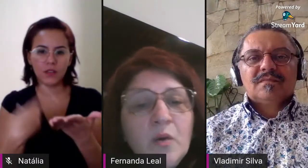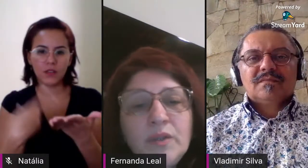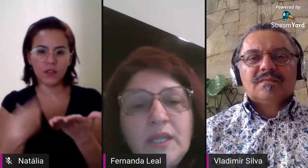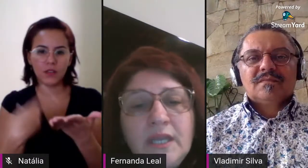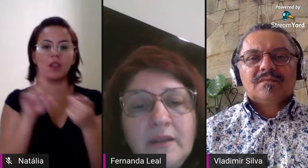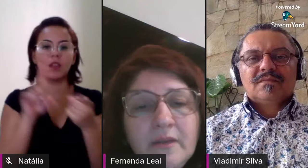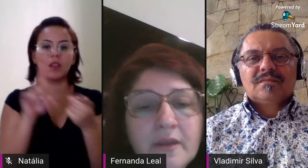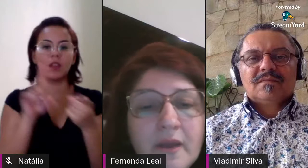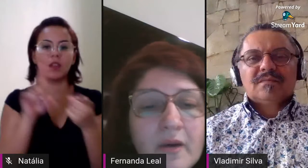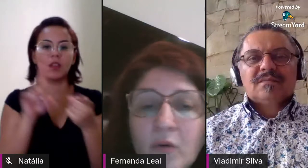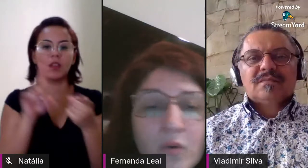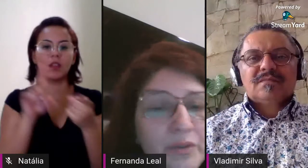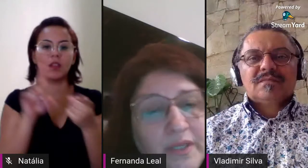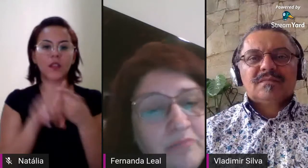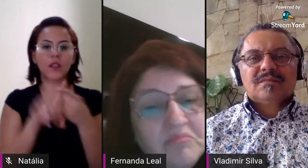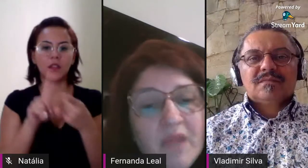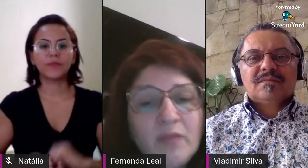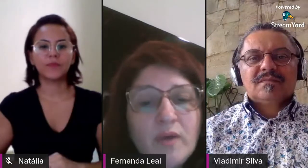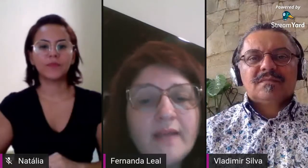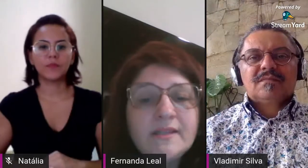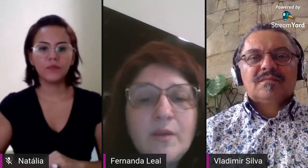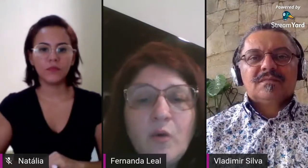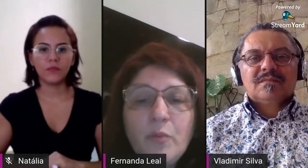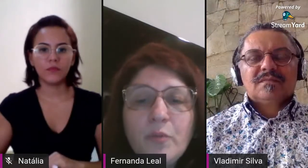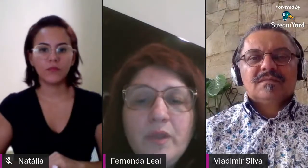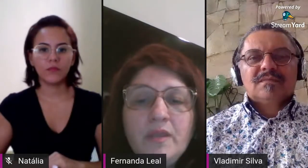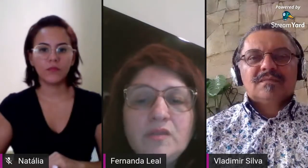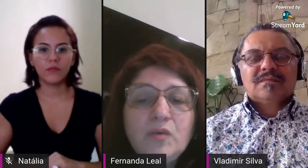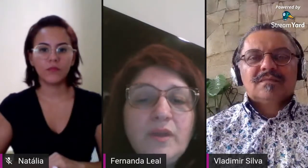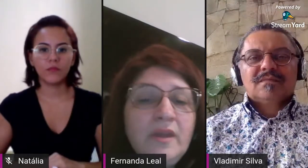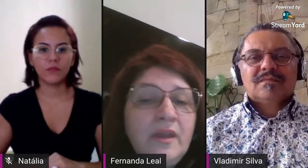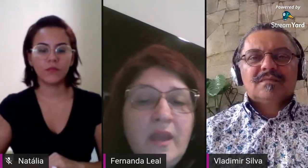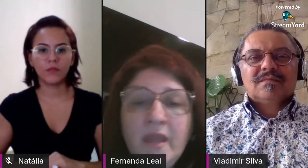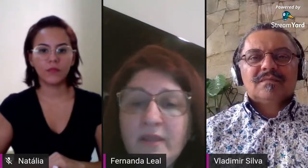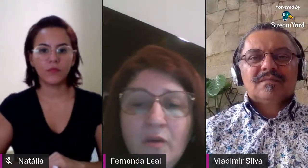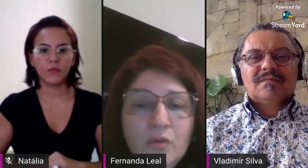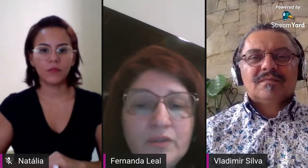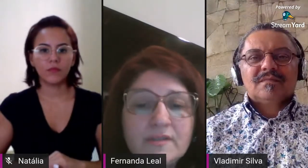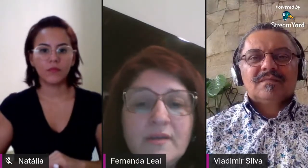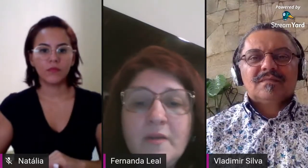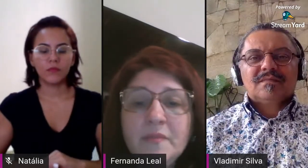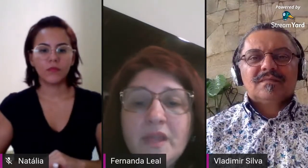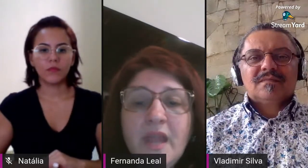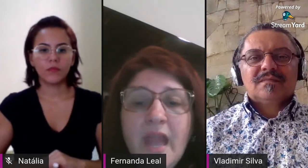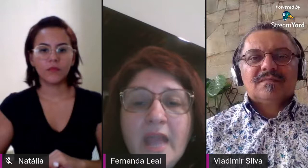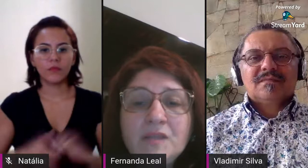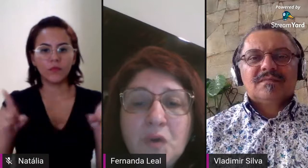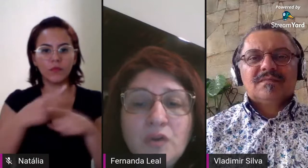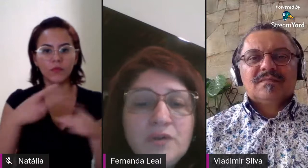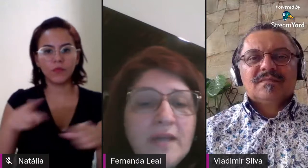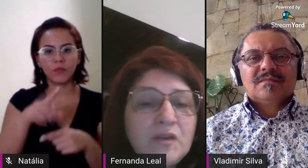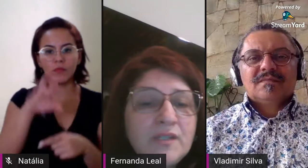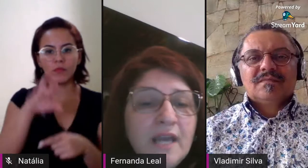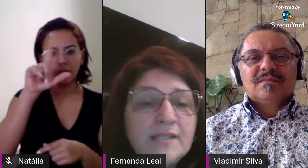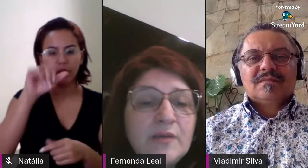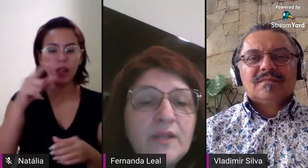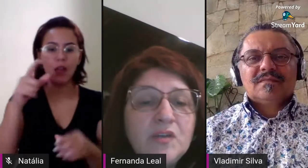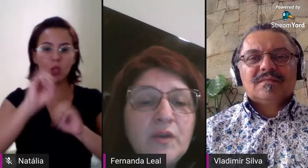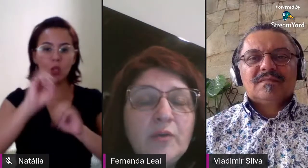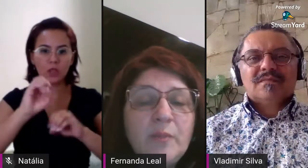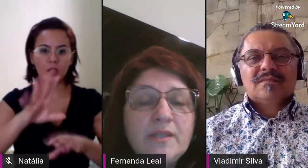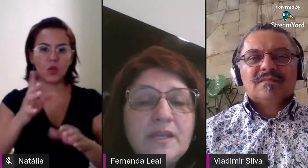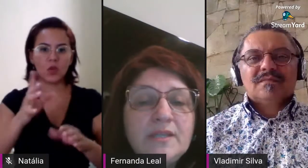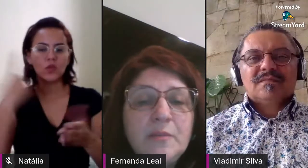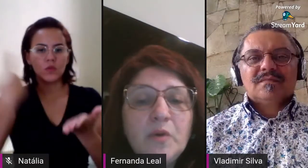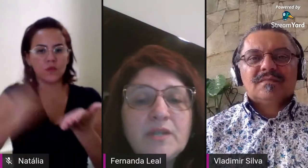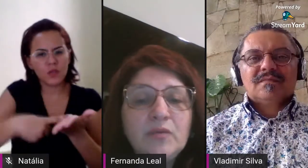Música Rodi, Educação e Compromisso, e entre outras, né? É sócio da Associação Nacional